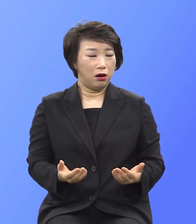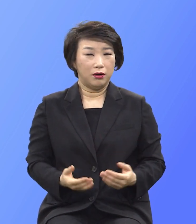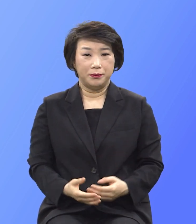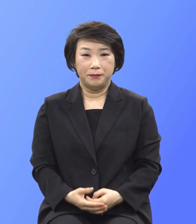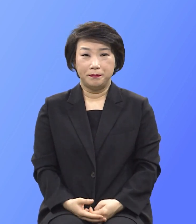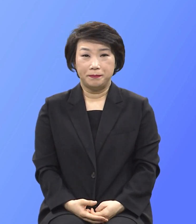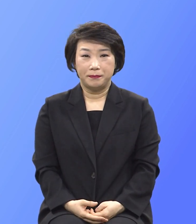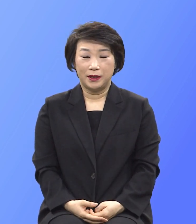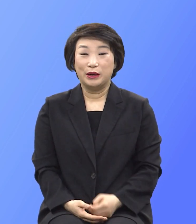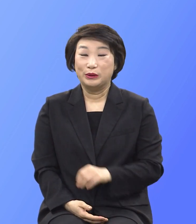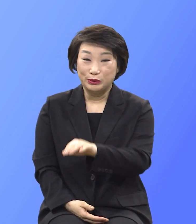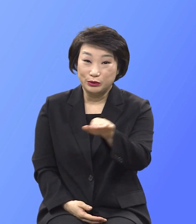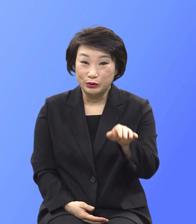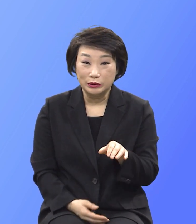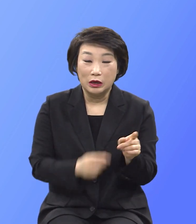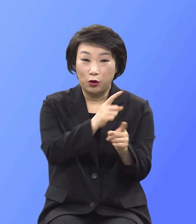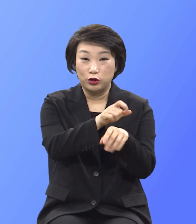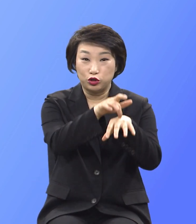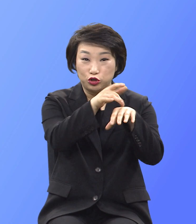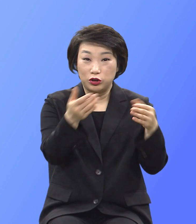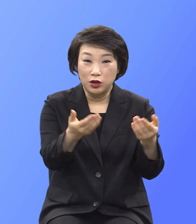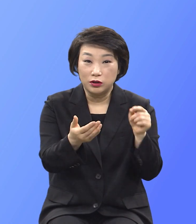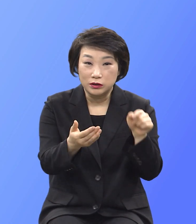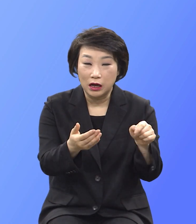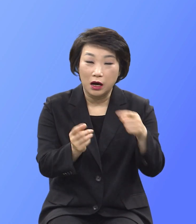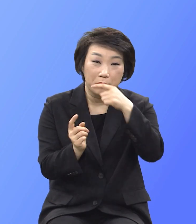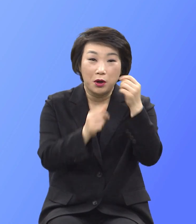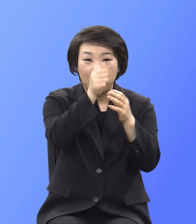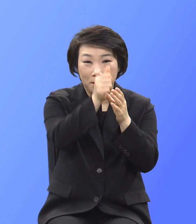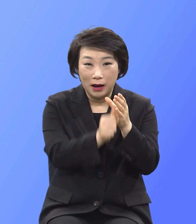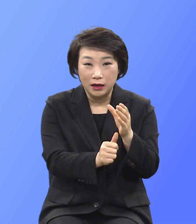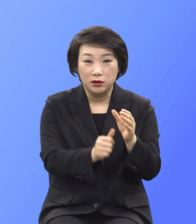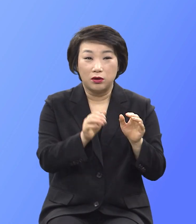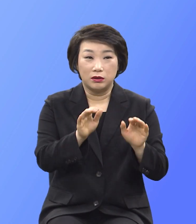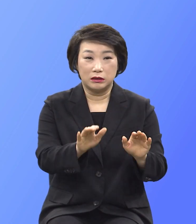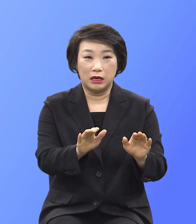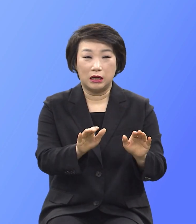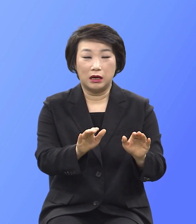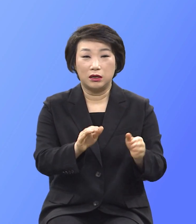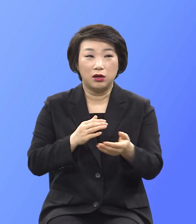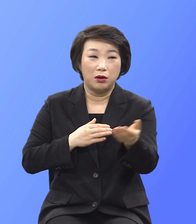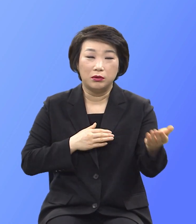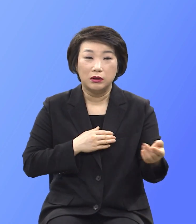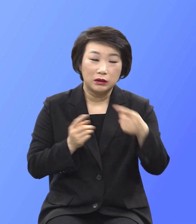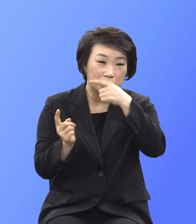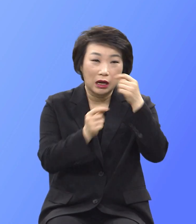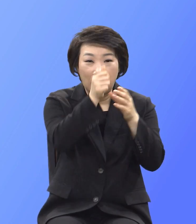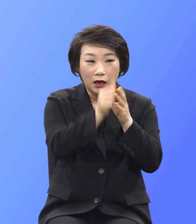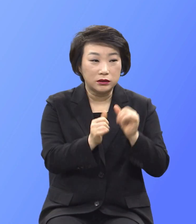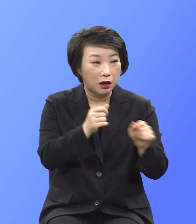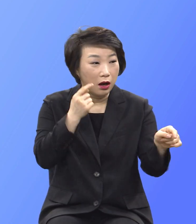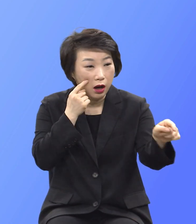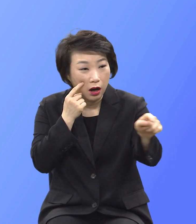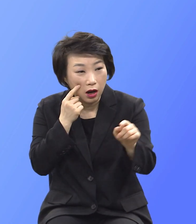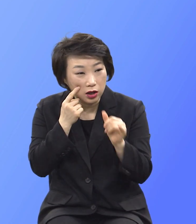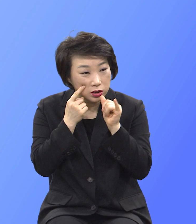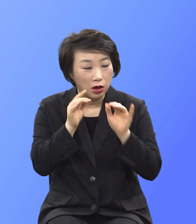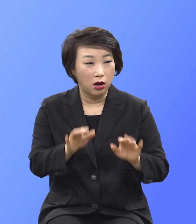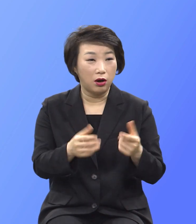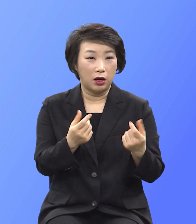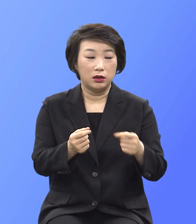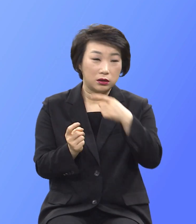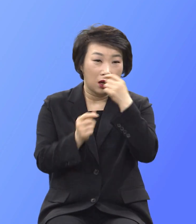말입니다. 우리는 마귀 사단 귀신의 미혹에 빠져 타락한 사람들을 보게 되고